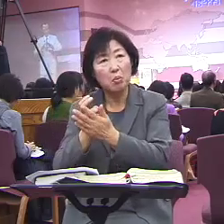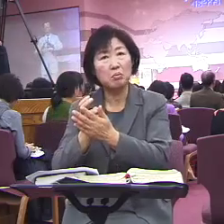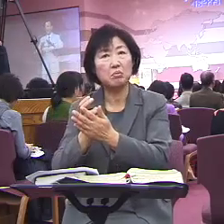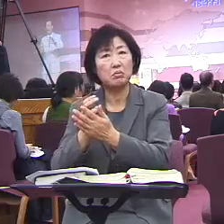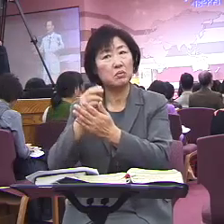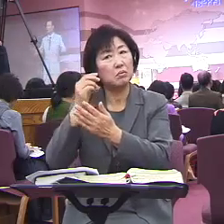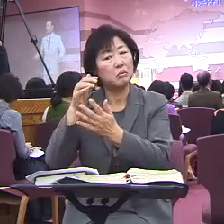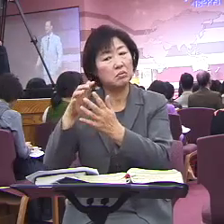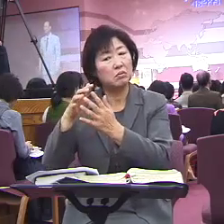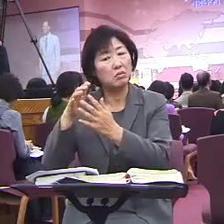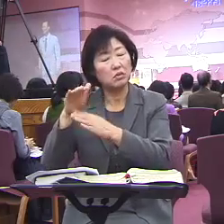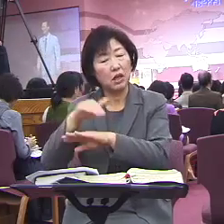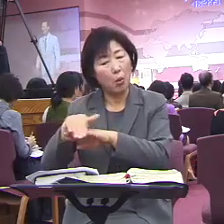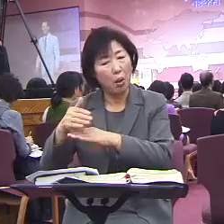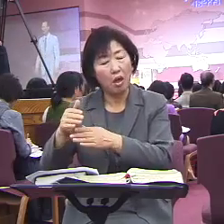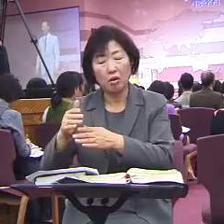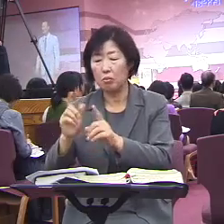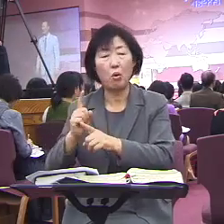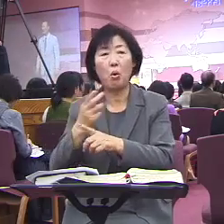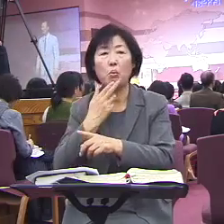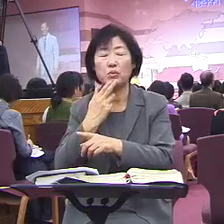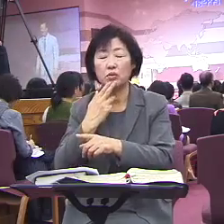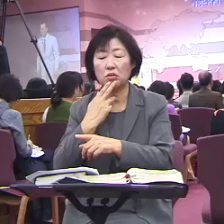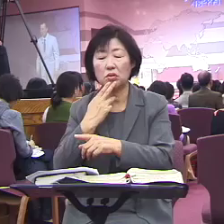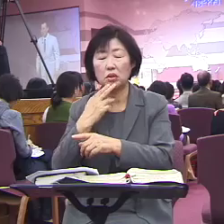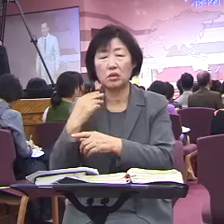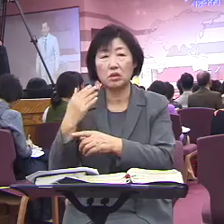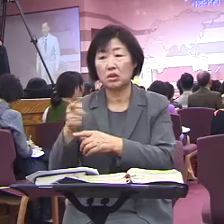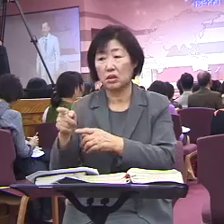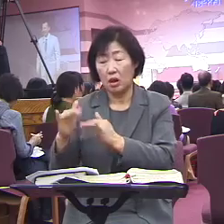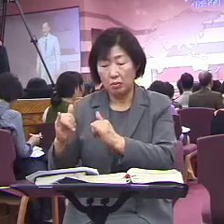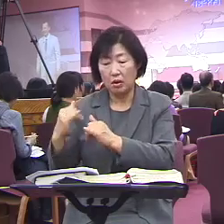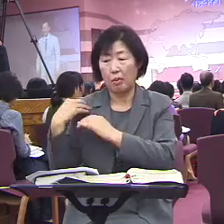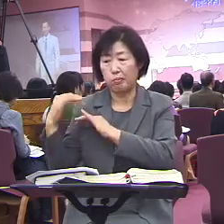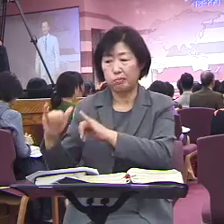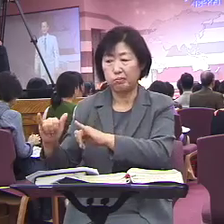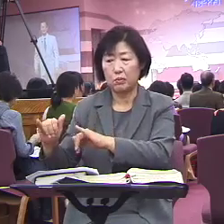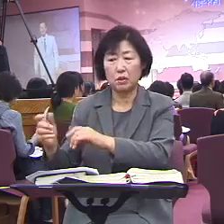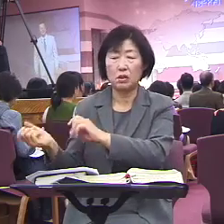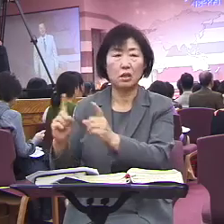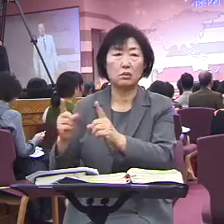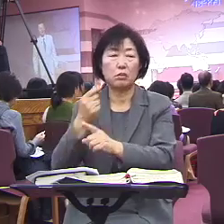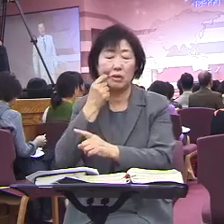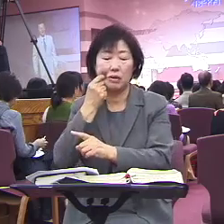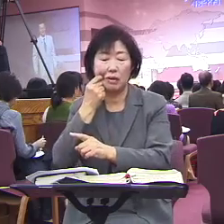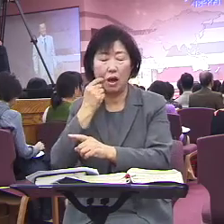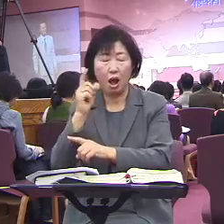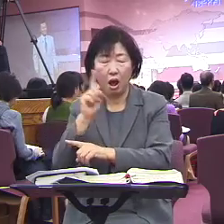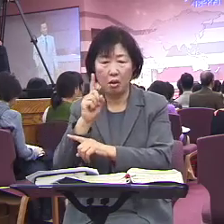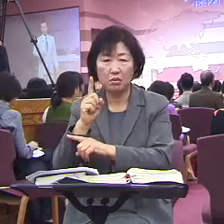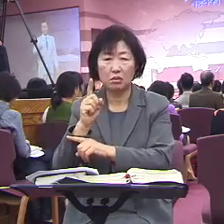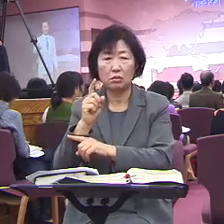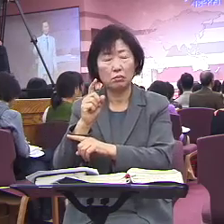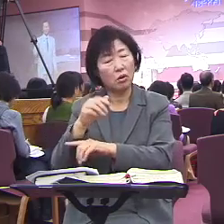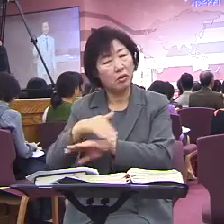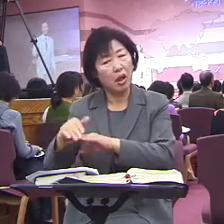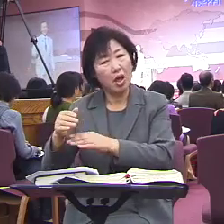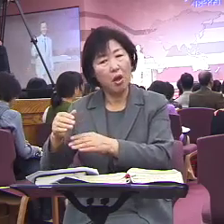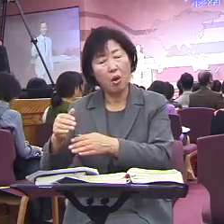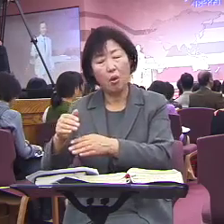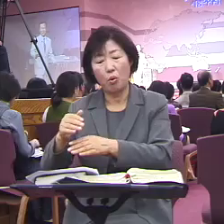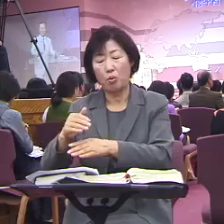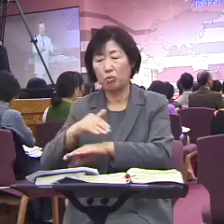없이 가만 놔두는 자유는 결코 그 사람을 살리지 못합니다. 아무런 지침이 없을 때 죽을 수밖에